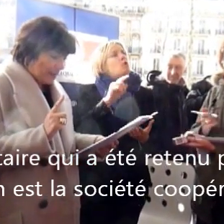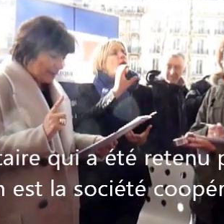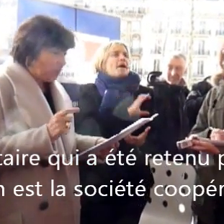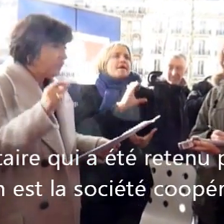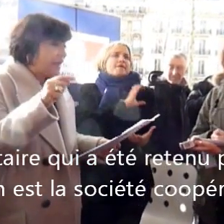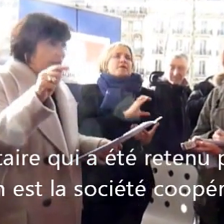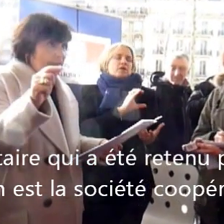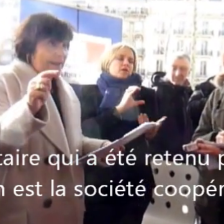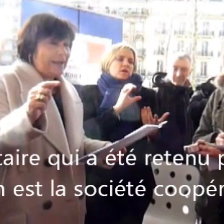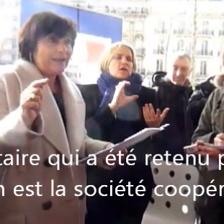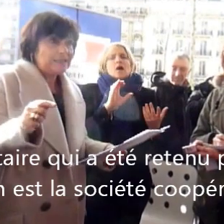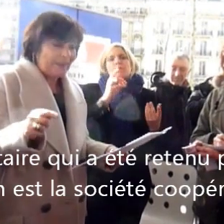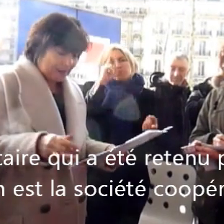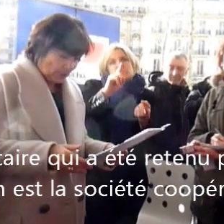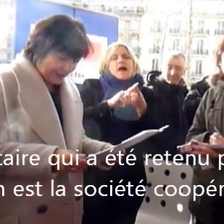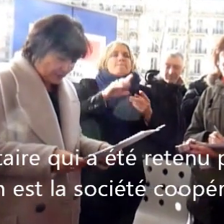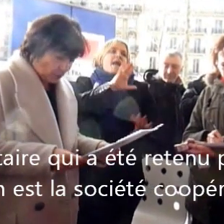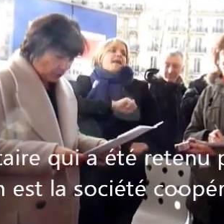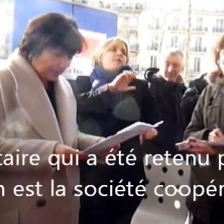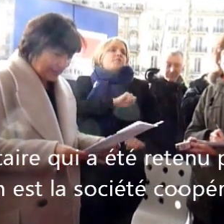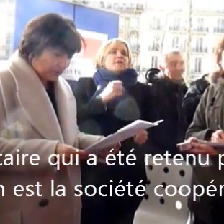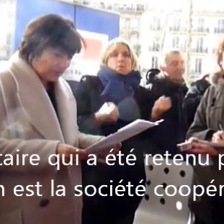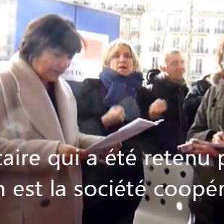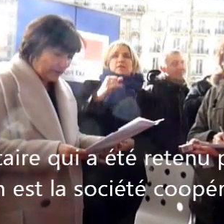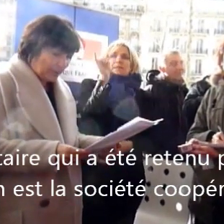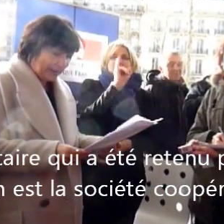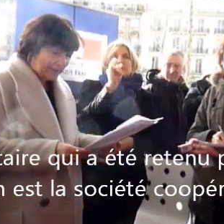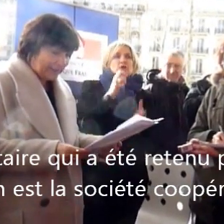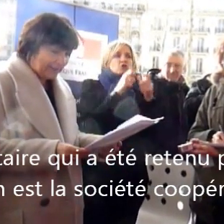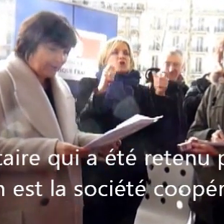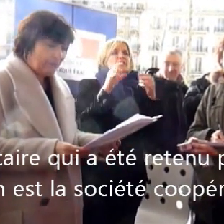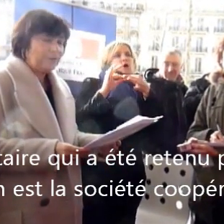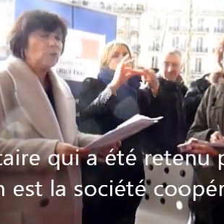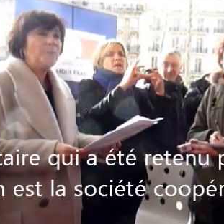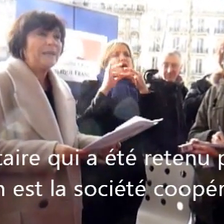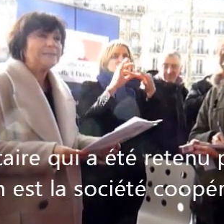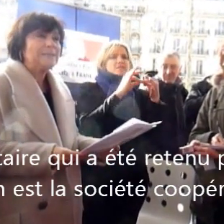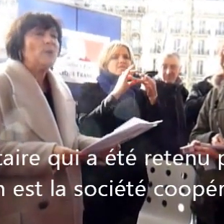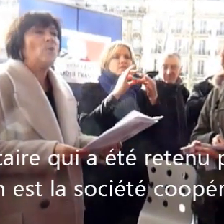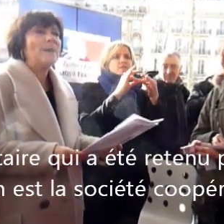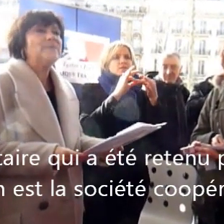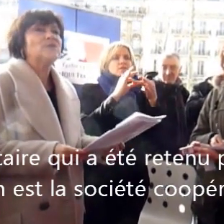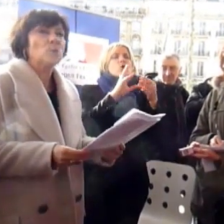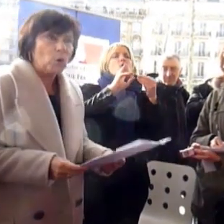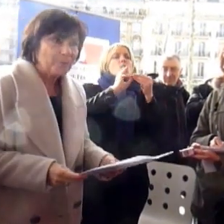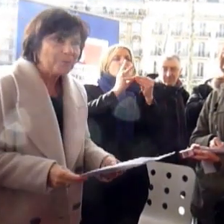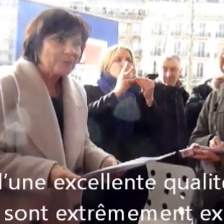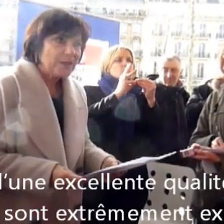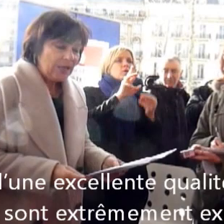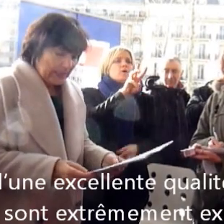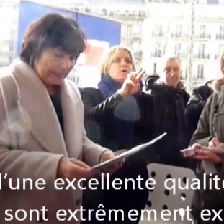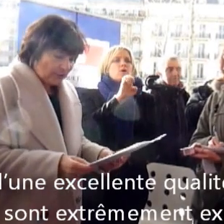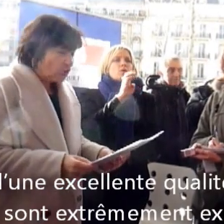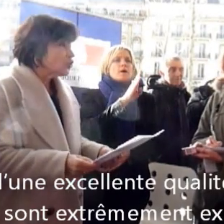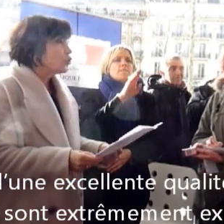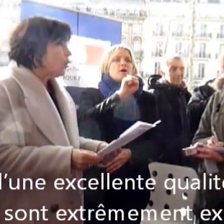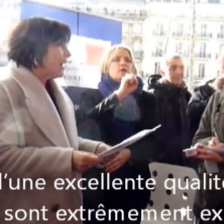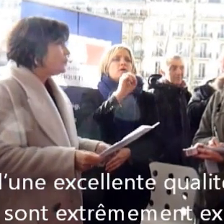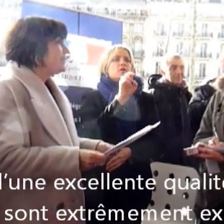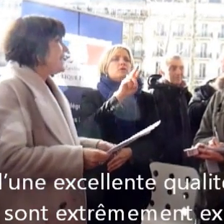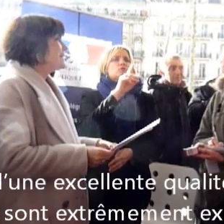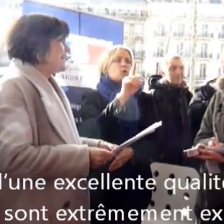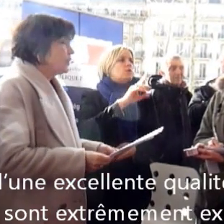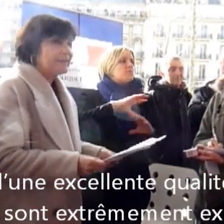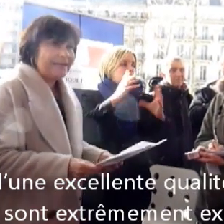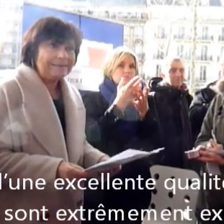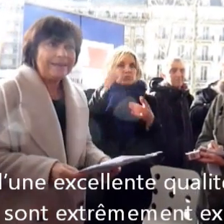faire l'évaluation, pour faire l'expérimentation, qui est la société coopérative WebSou. Ils sont, je